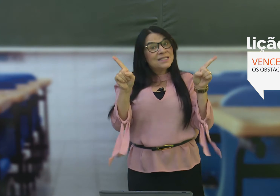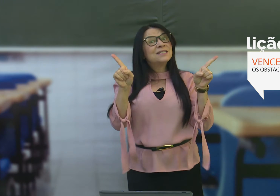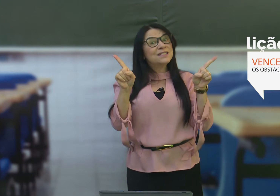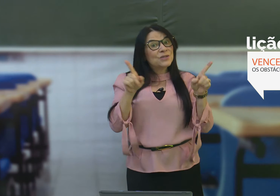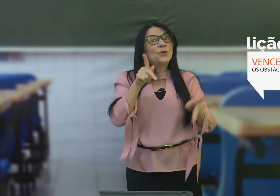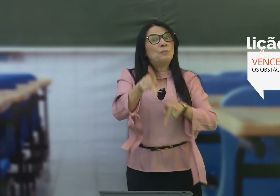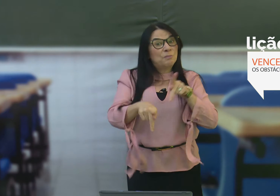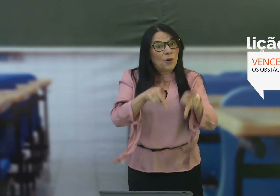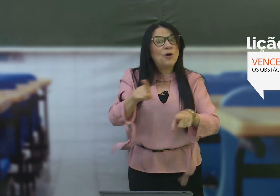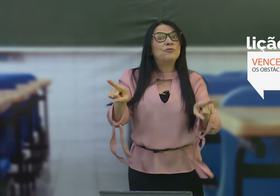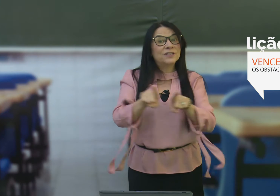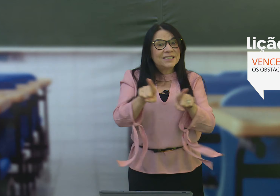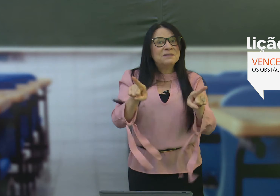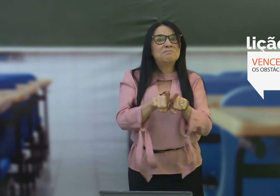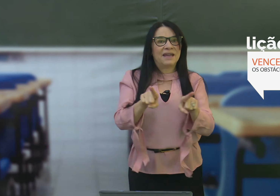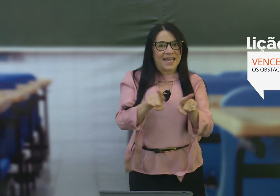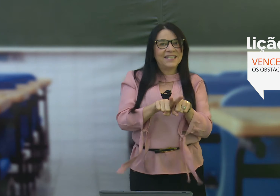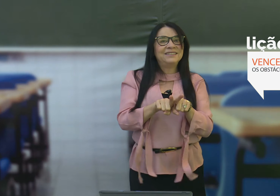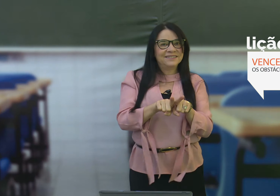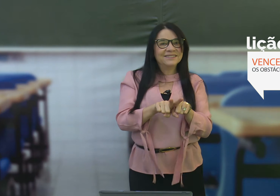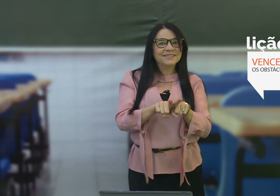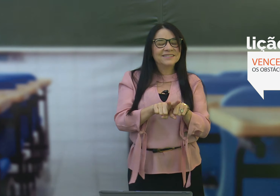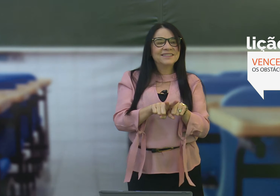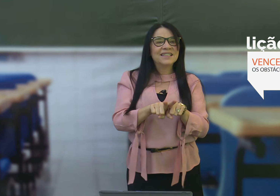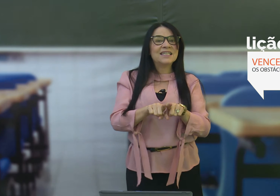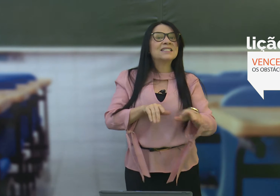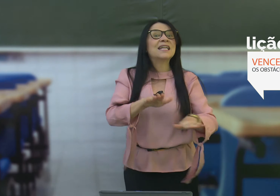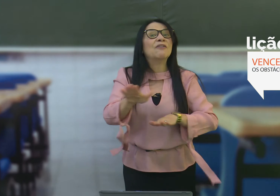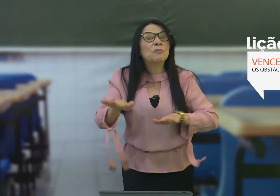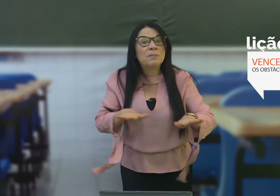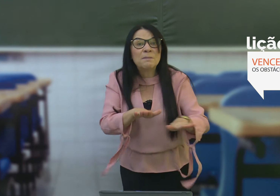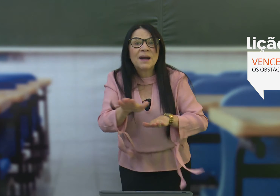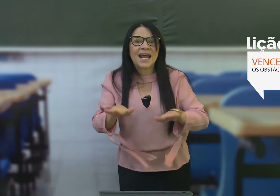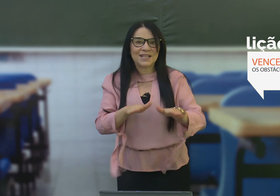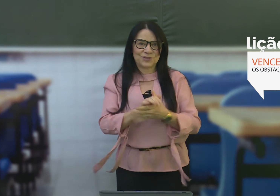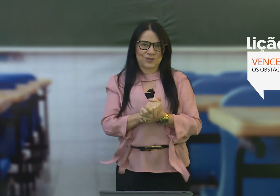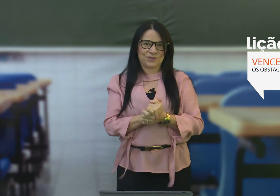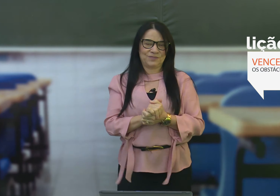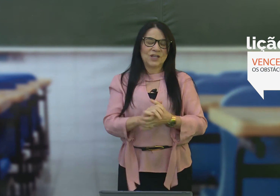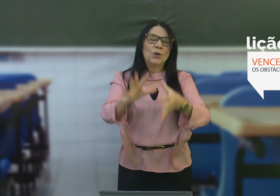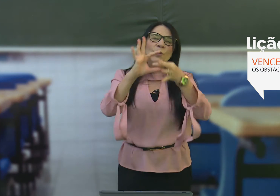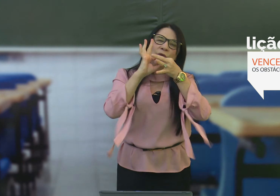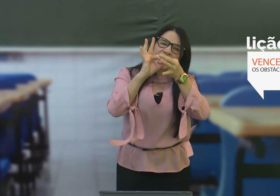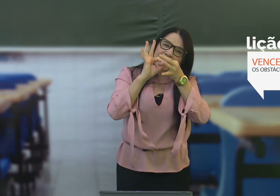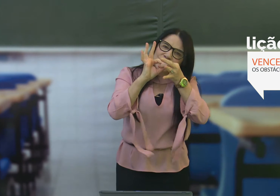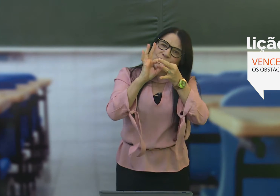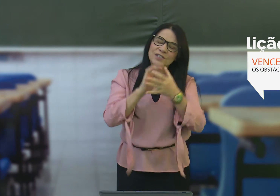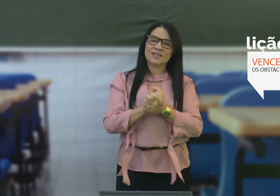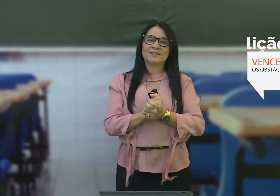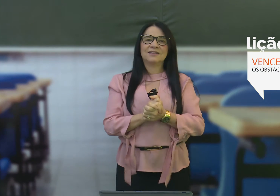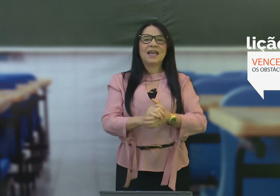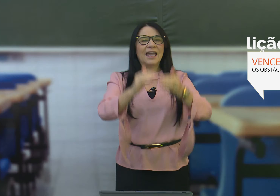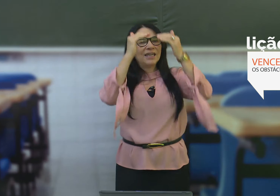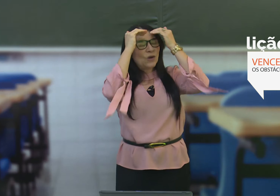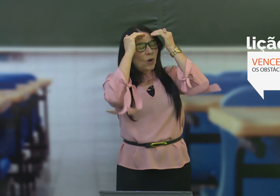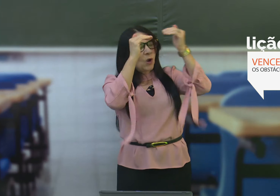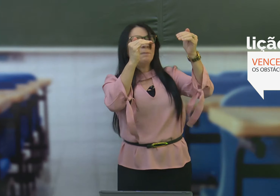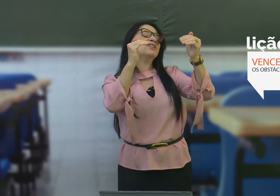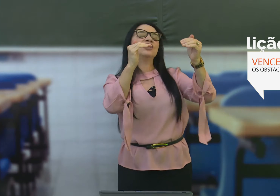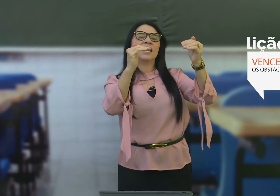Mas o povo também estavam preparados, unidos em